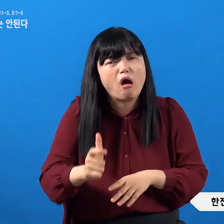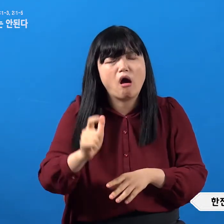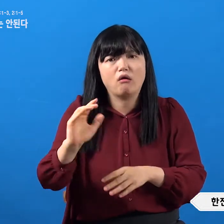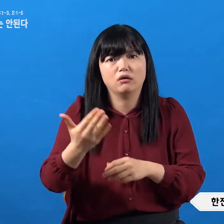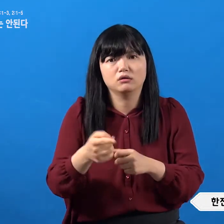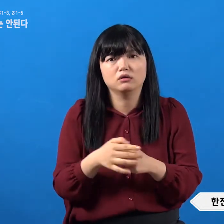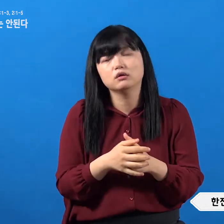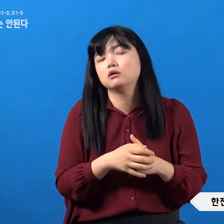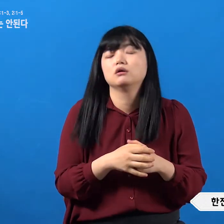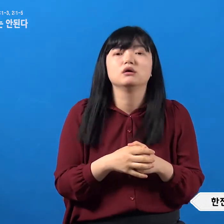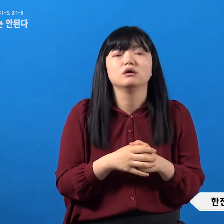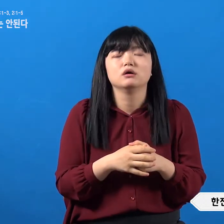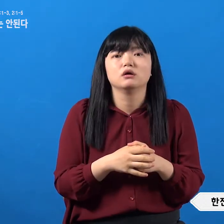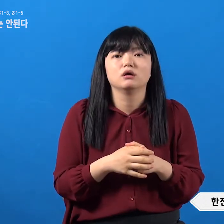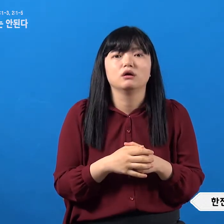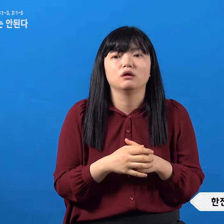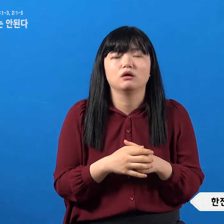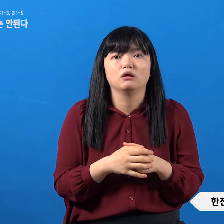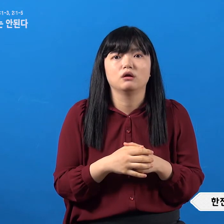것입니다.